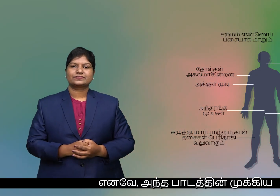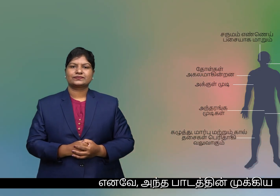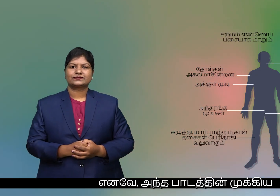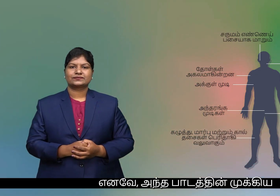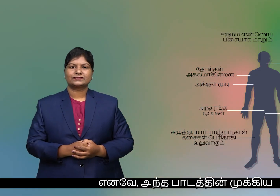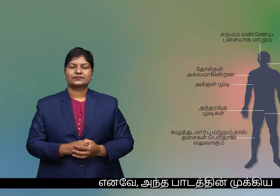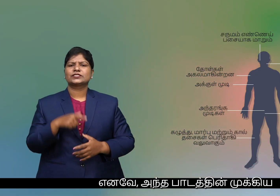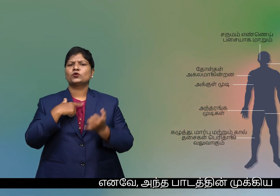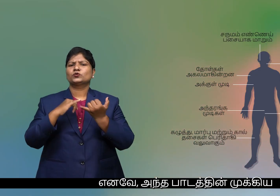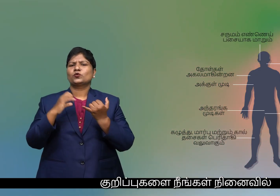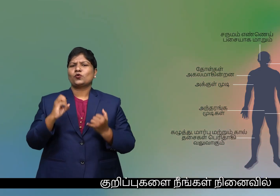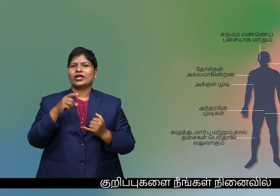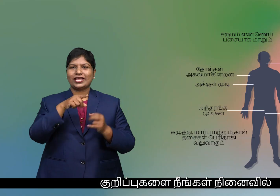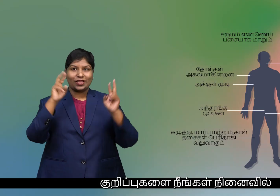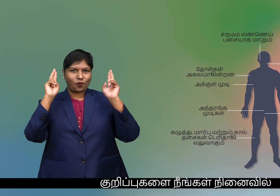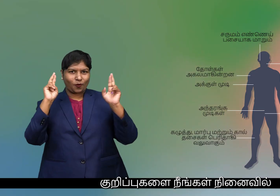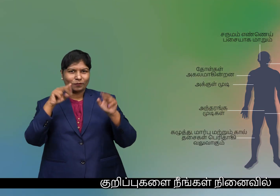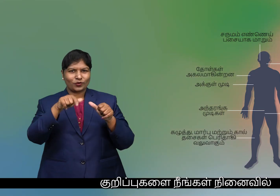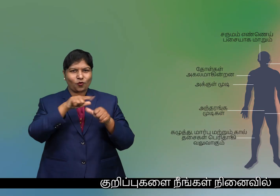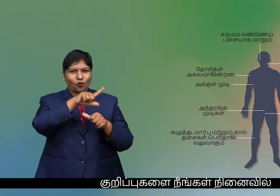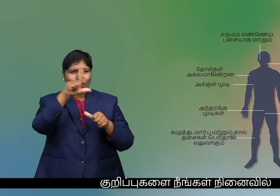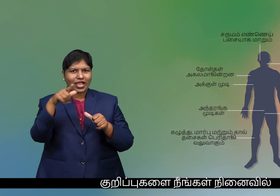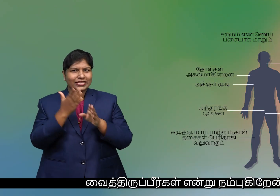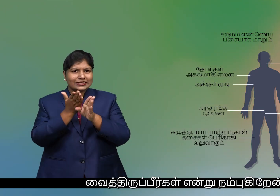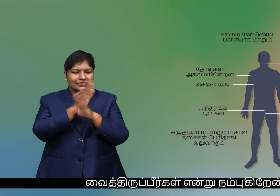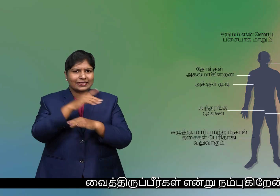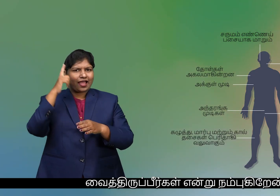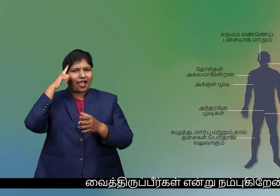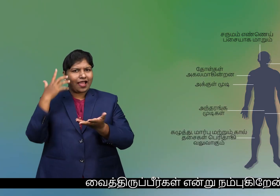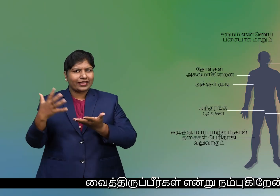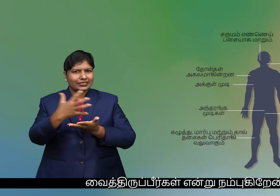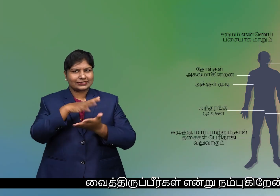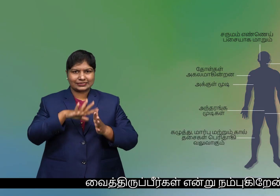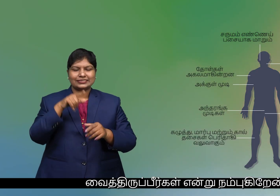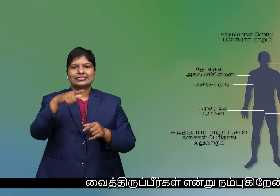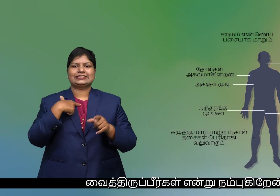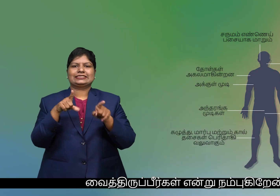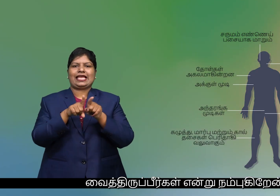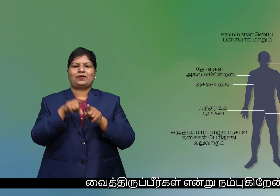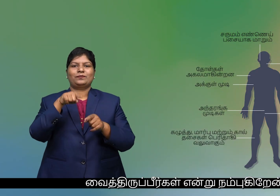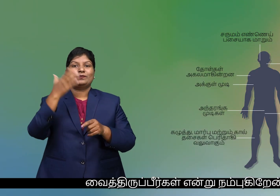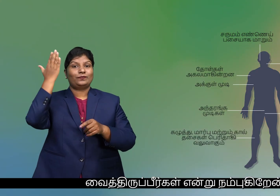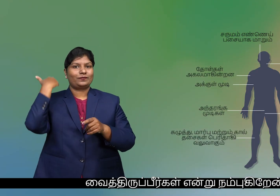எனவே அந்த பாடத்தின் முக்கிய குறிப்புகளை நீங்கள் நினைவில் வைத்திருப்பீர்கள் என்று நம்புகிறேன்.